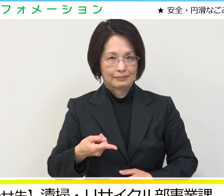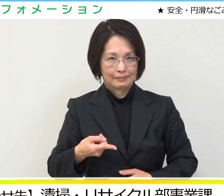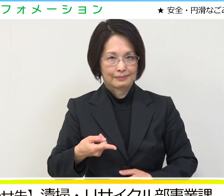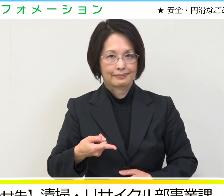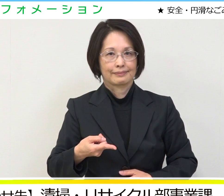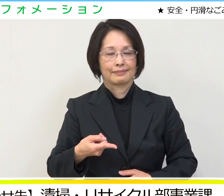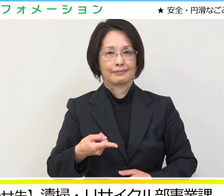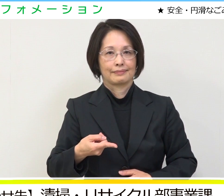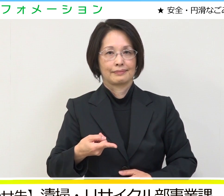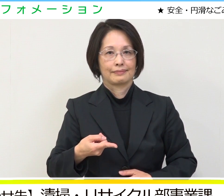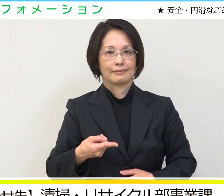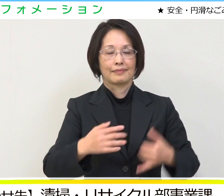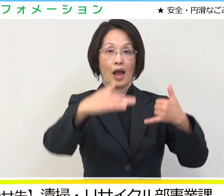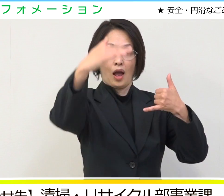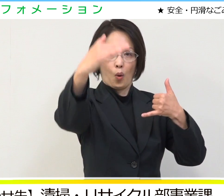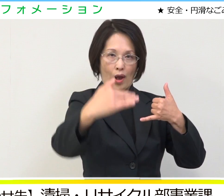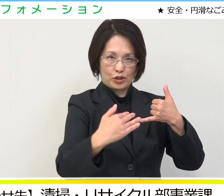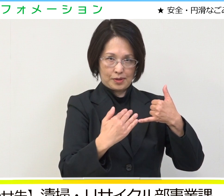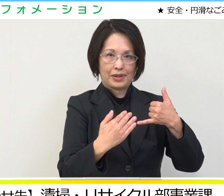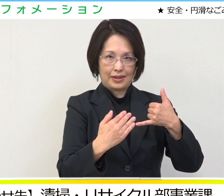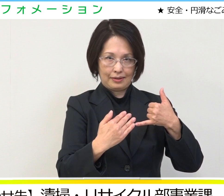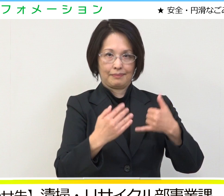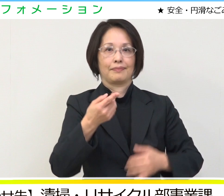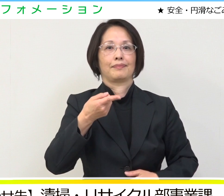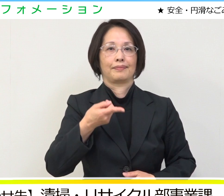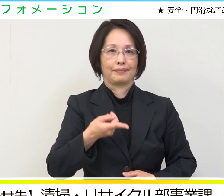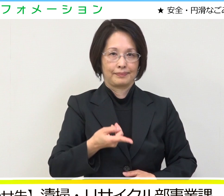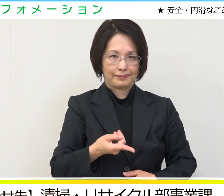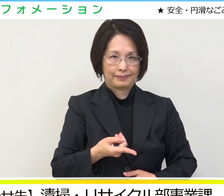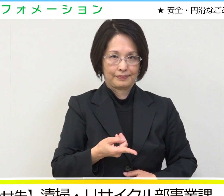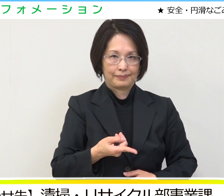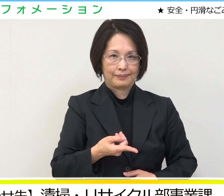2287板ファクシミリ